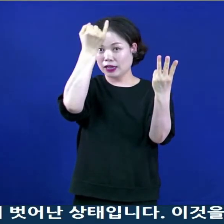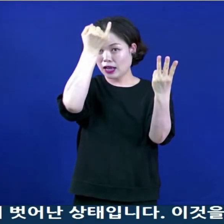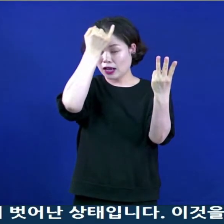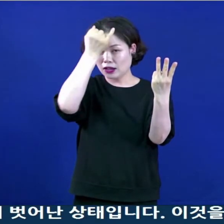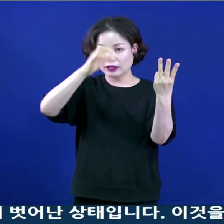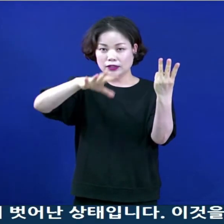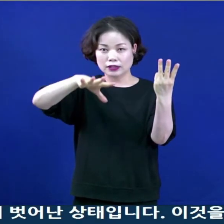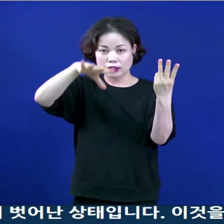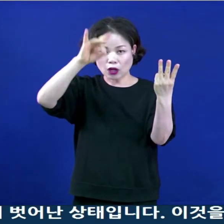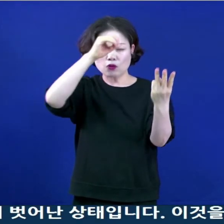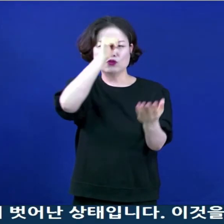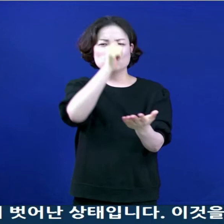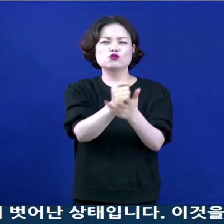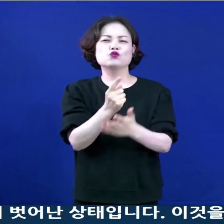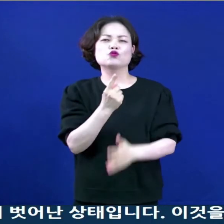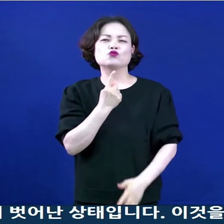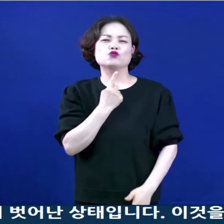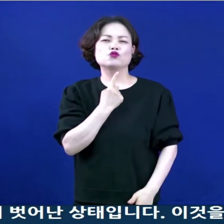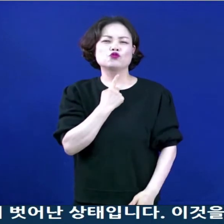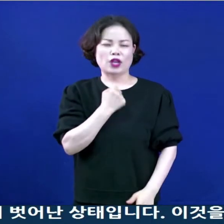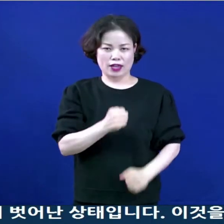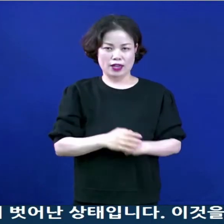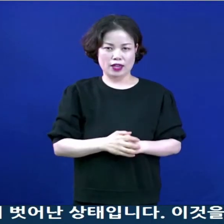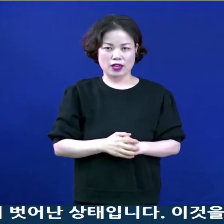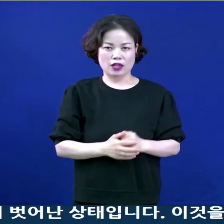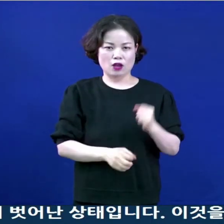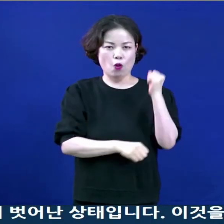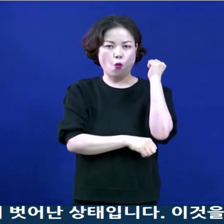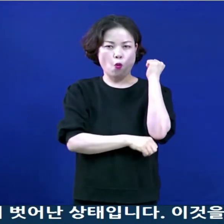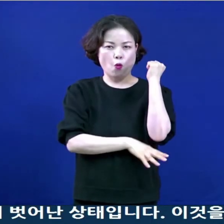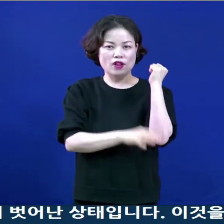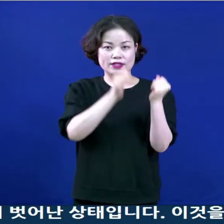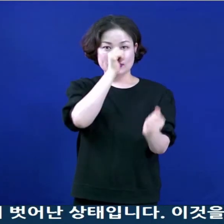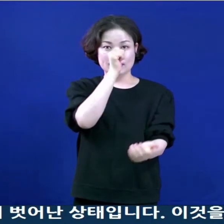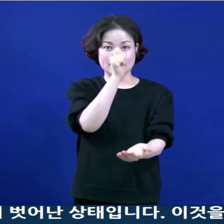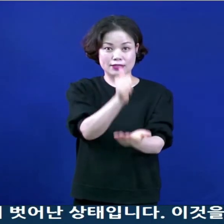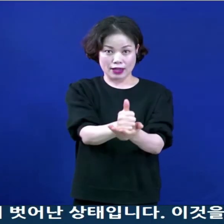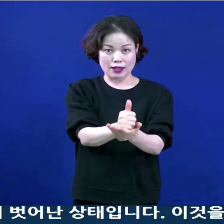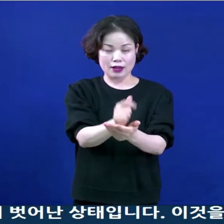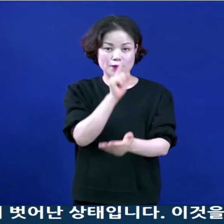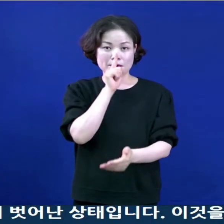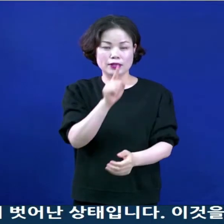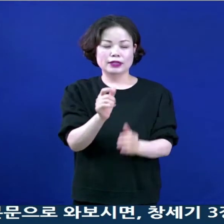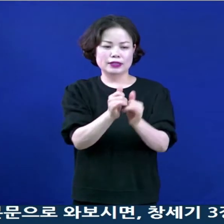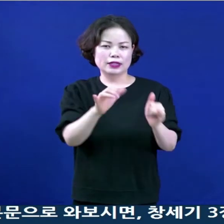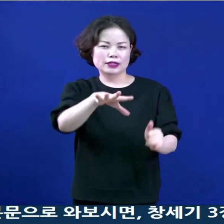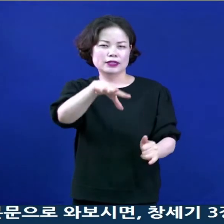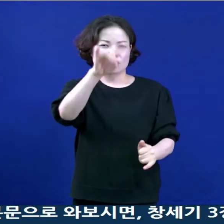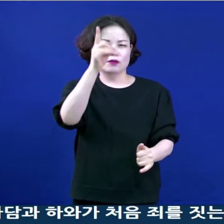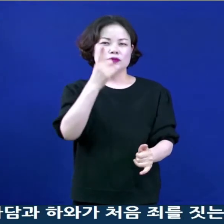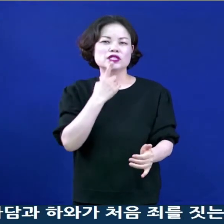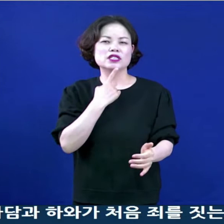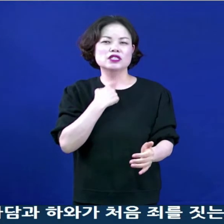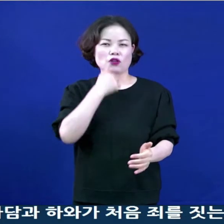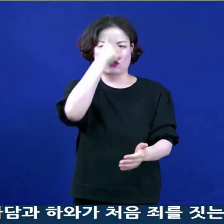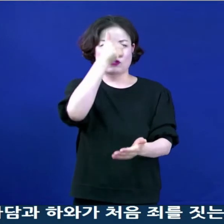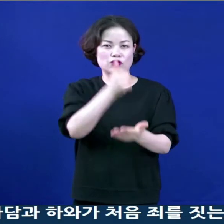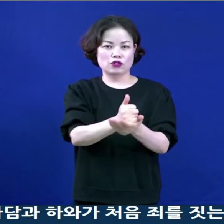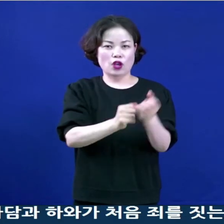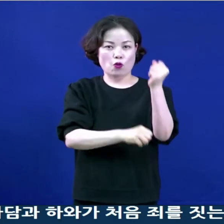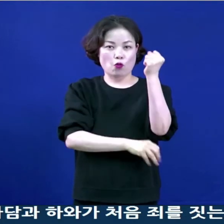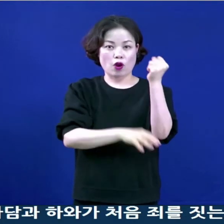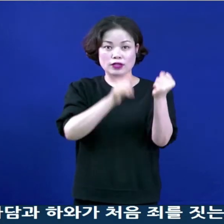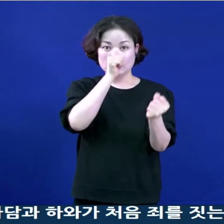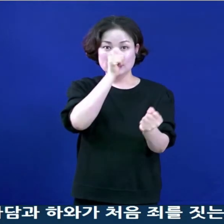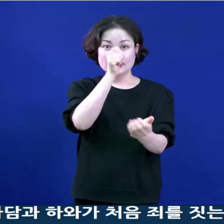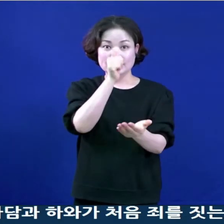하와가 처음 죄를 짓는 장면입니다. 이것을 원죄라고도 하지요. 인간에게 처음 죄가 들어오는 장면인데